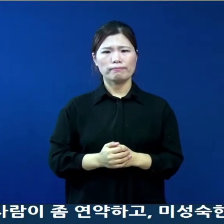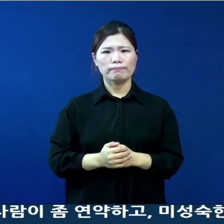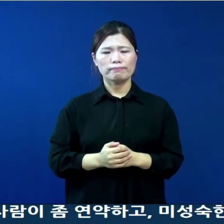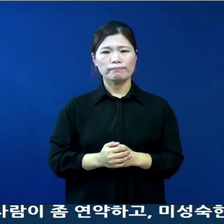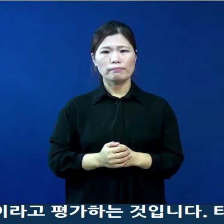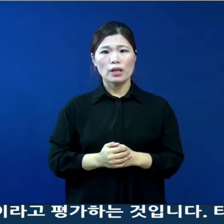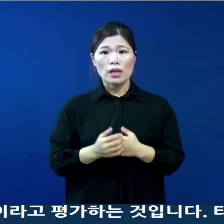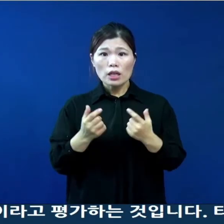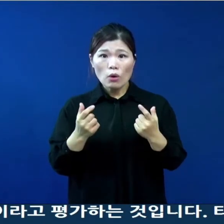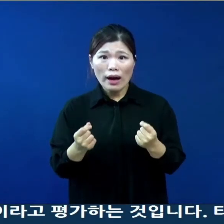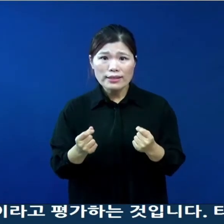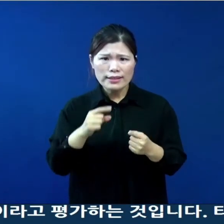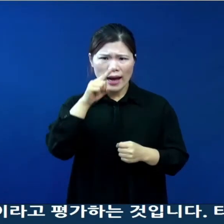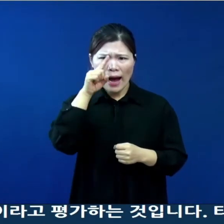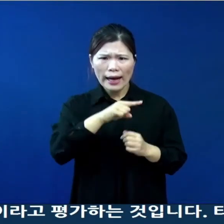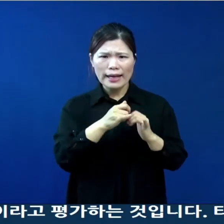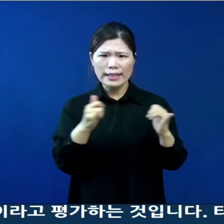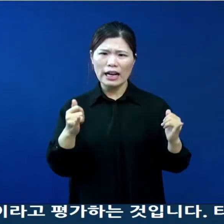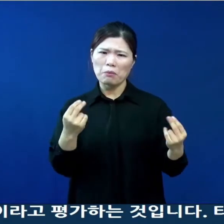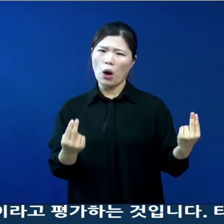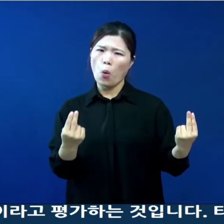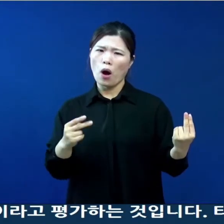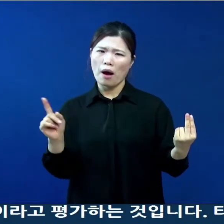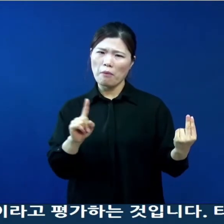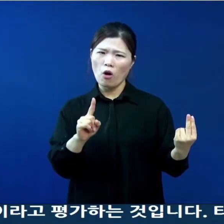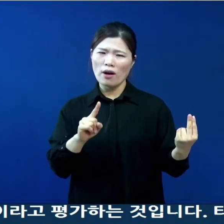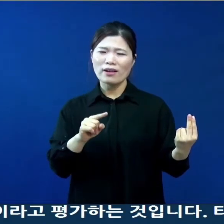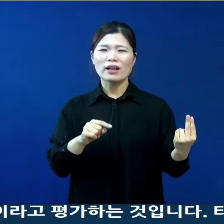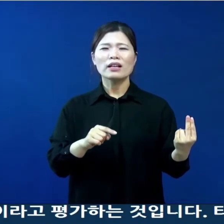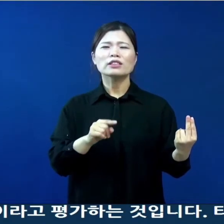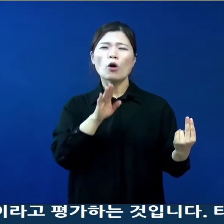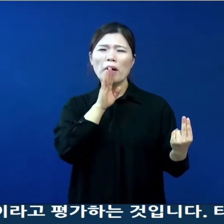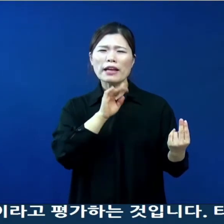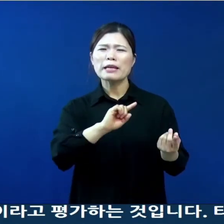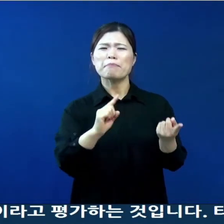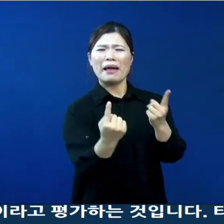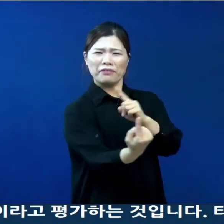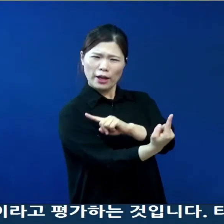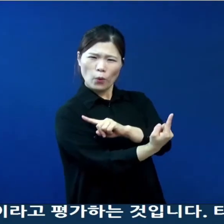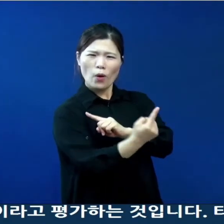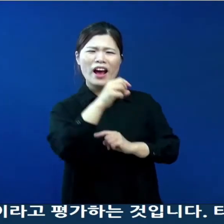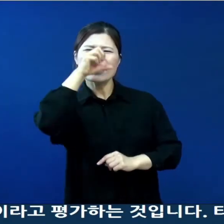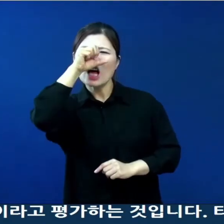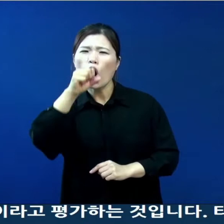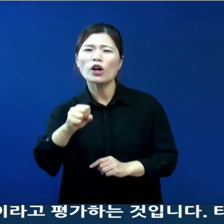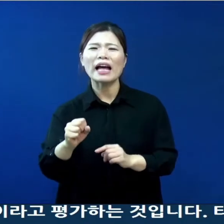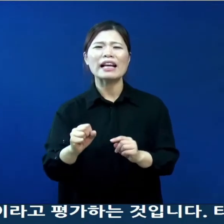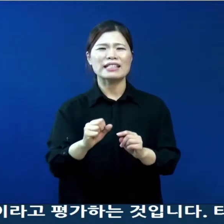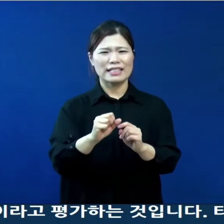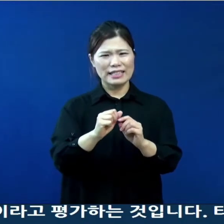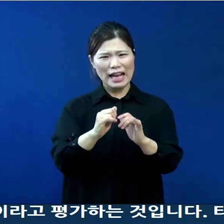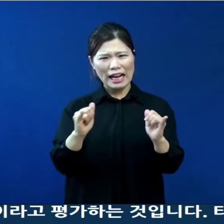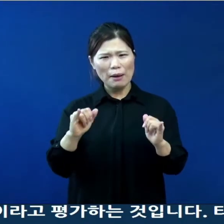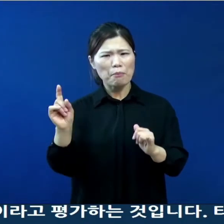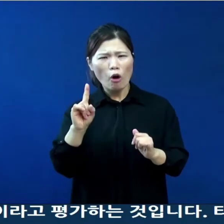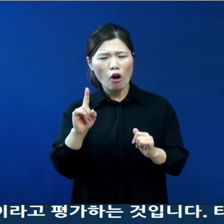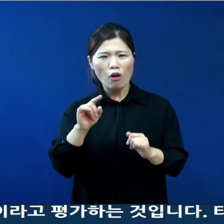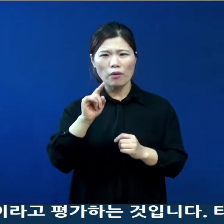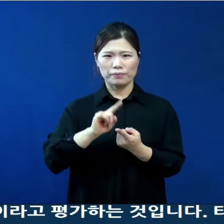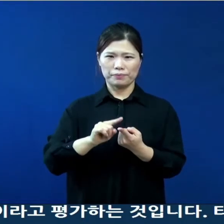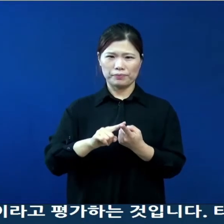그러면 이렇게 악한 삶과 대조를 이루는 선한 삶은 어떤 삶일까요? 16절에 허탄한 자랑을 하는